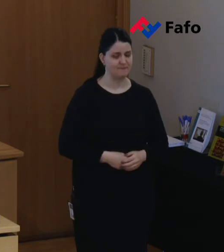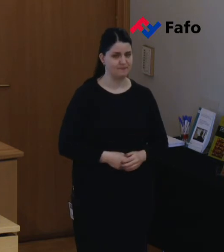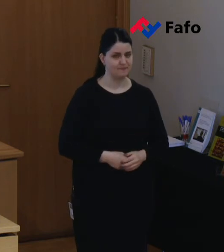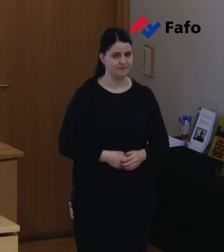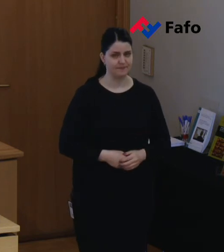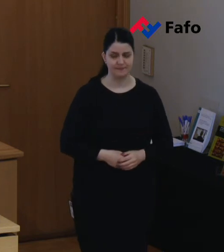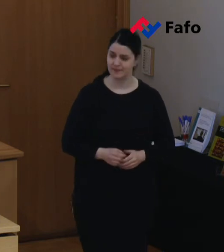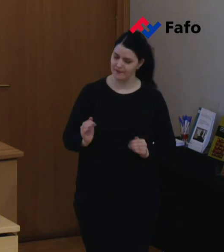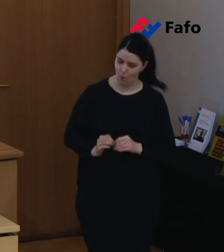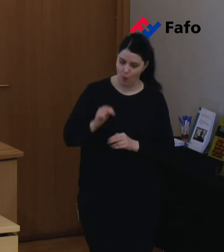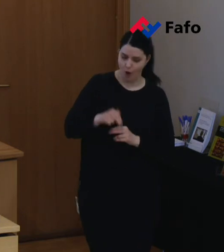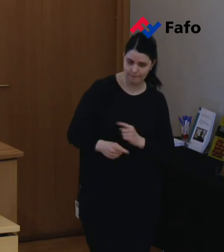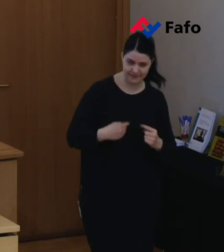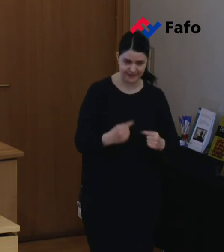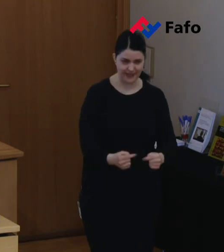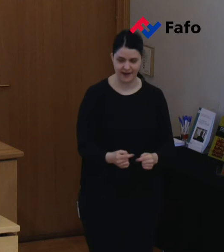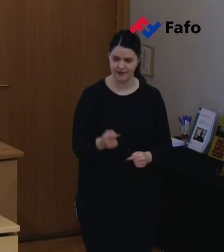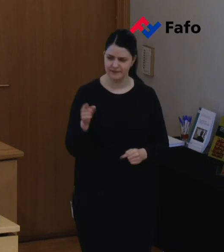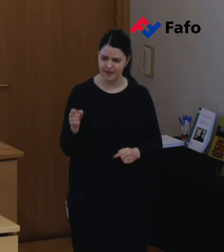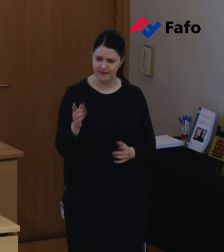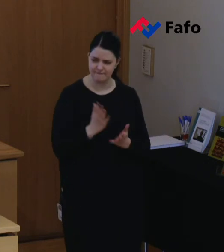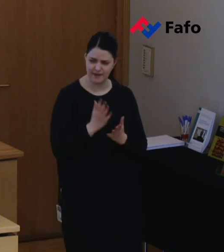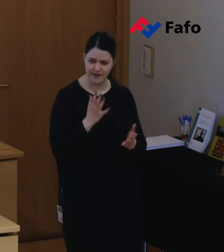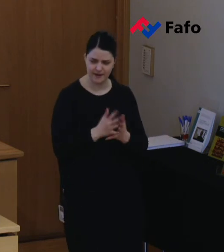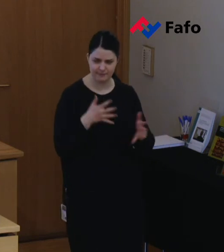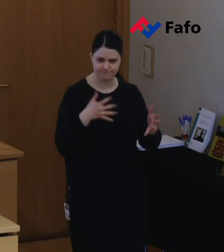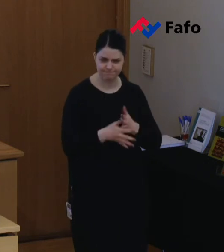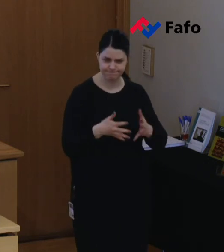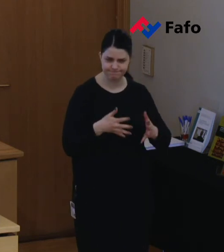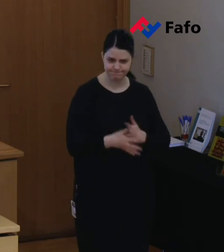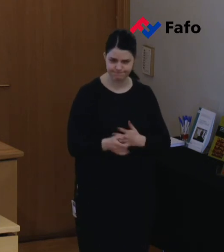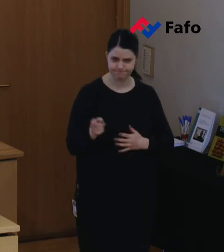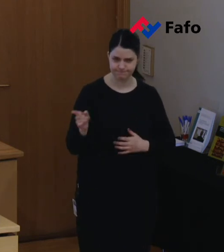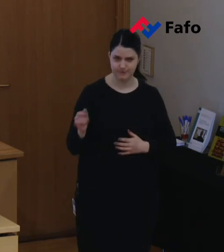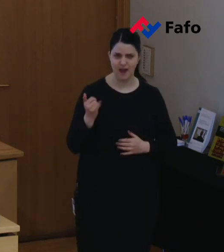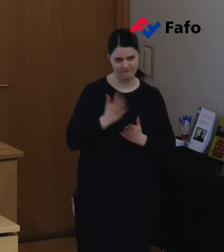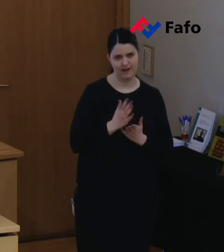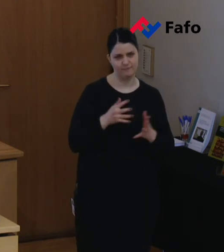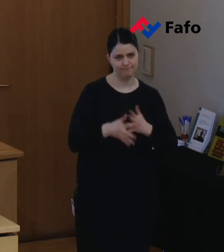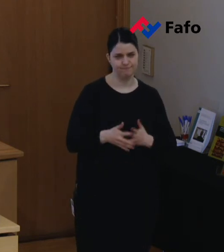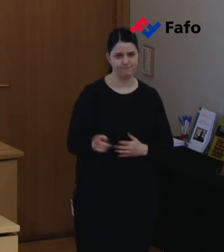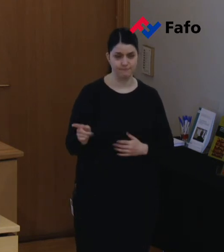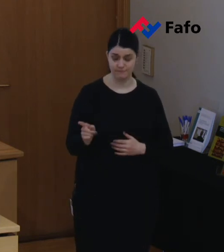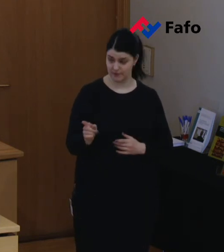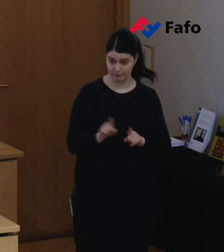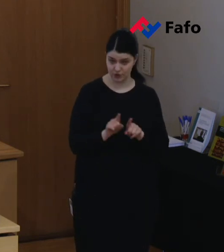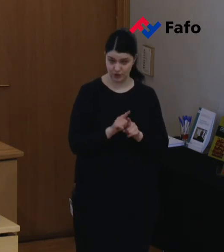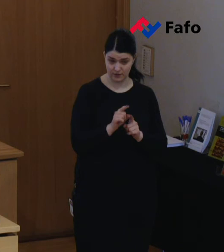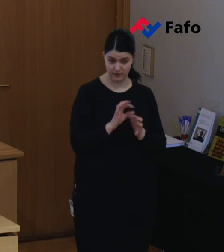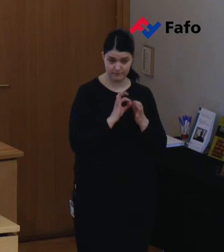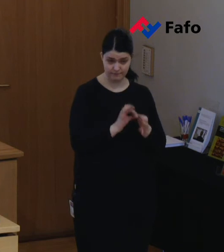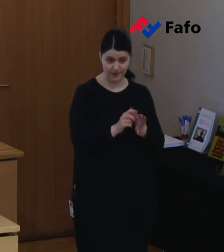Da håper vi litt videre. Ja. Dette har vi grunns, dette har blitt nevnt. Ja. Skal vi gå på